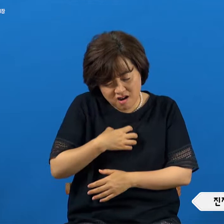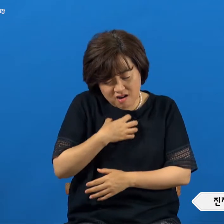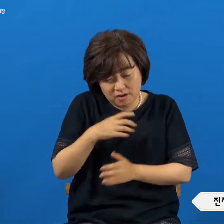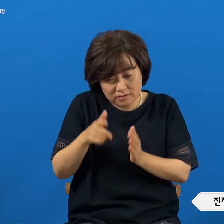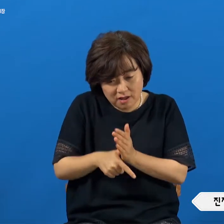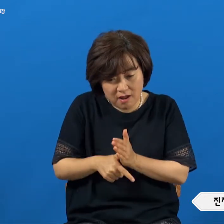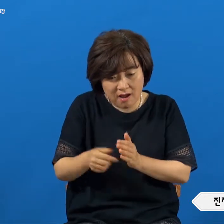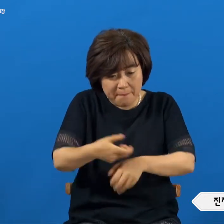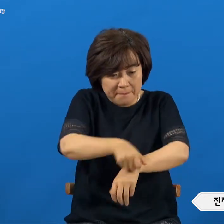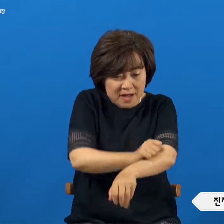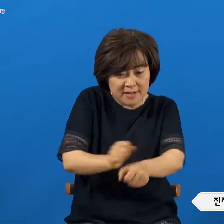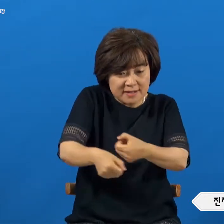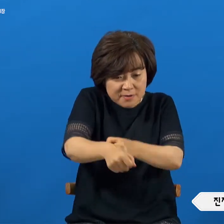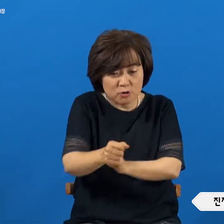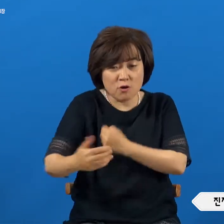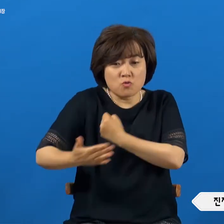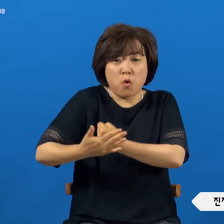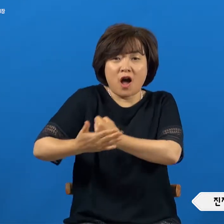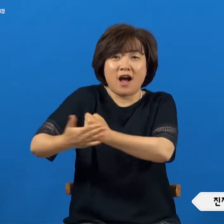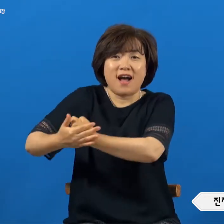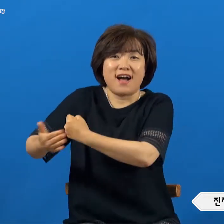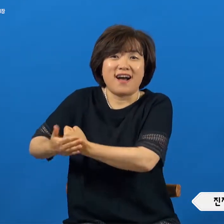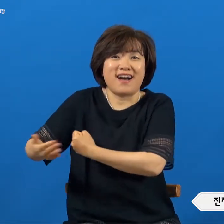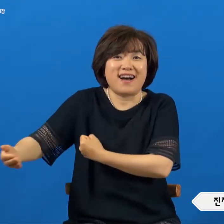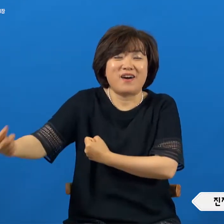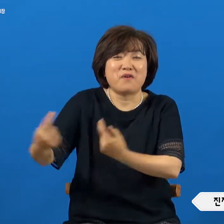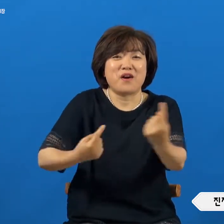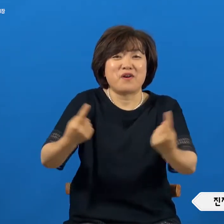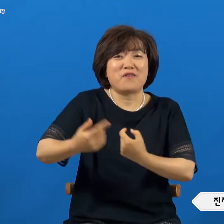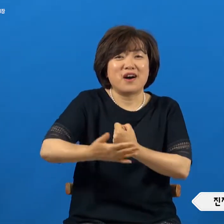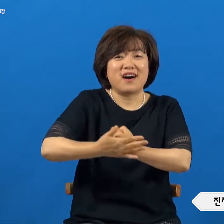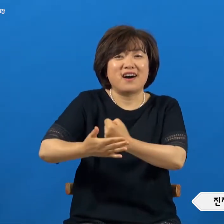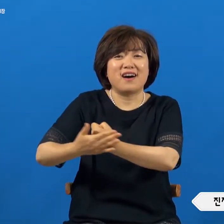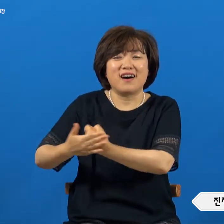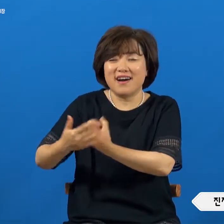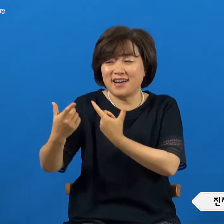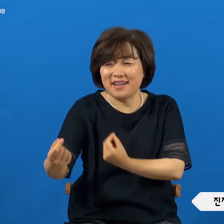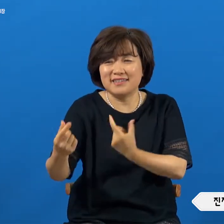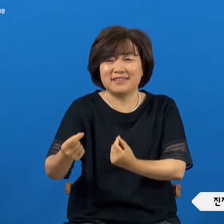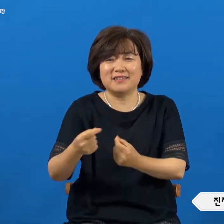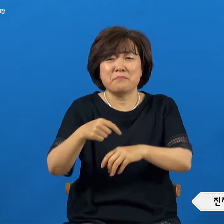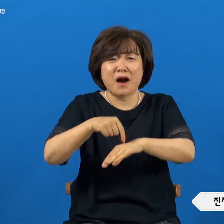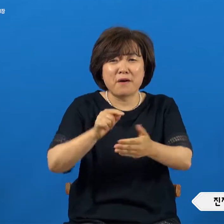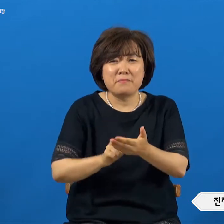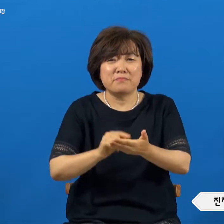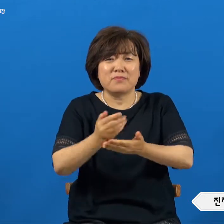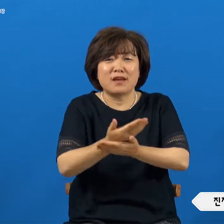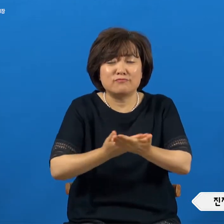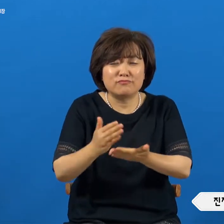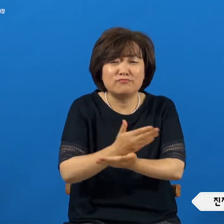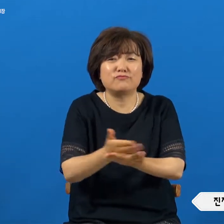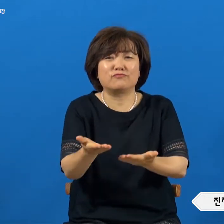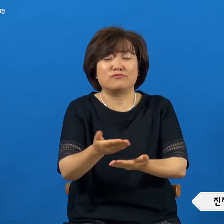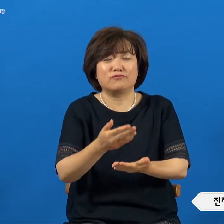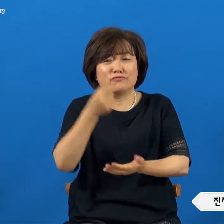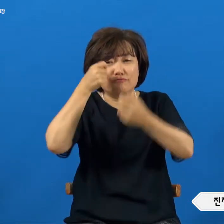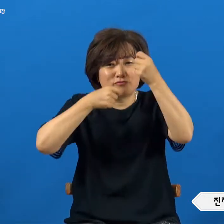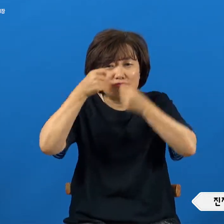마음의 아픔과 고통을 나누며 같이 울어줄 수 있는 모습이 우리 목장 가운데 있지